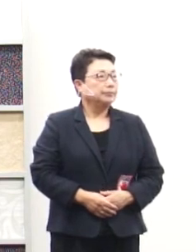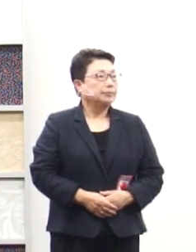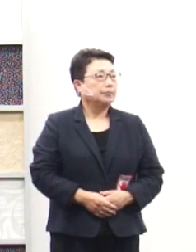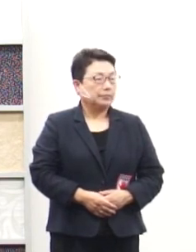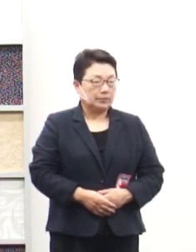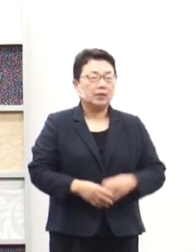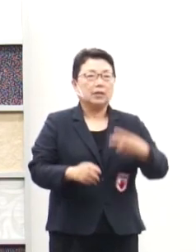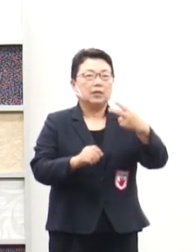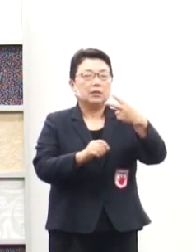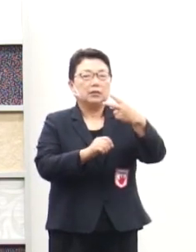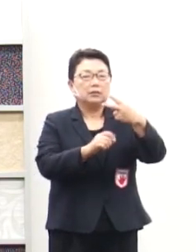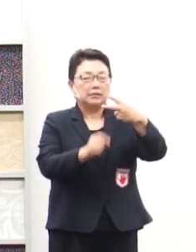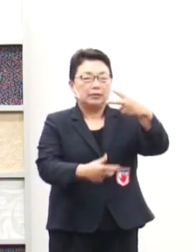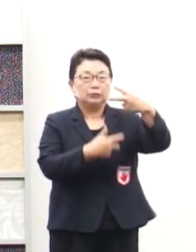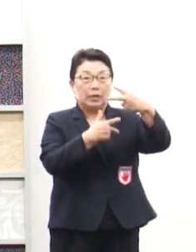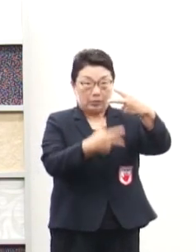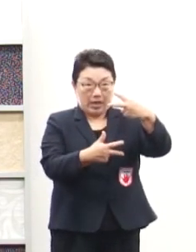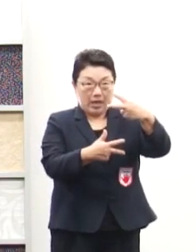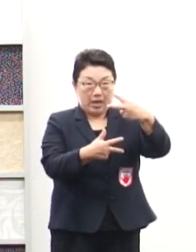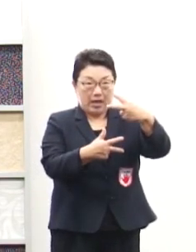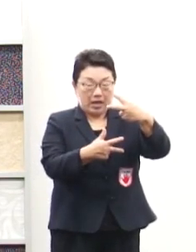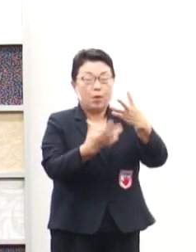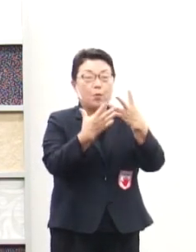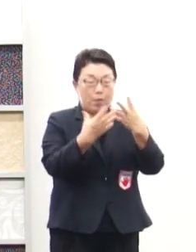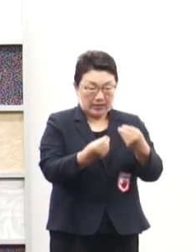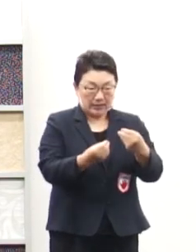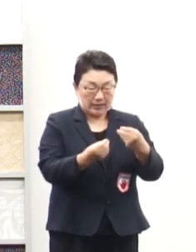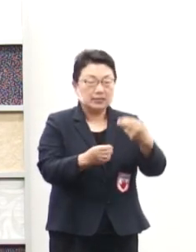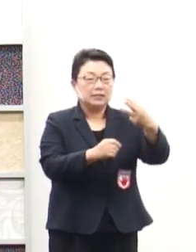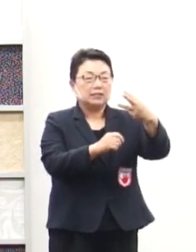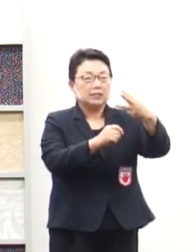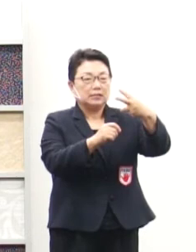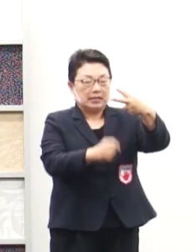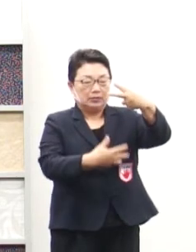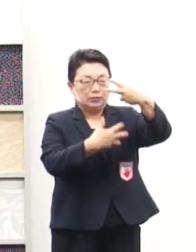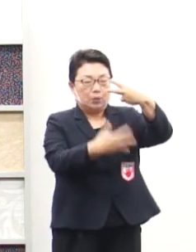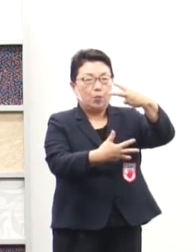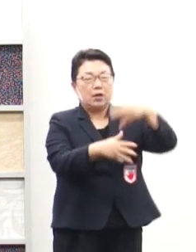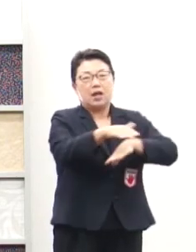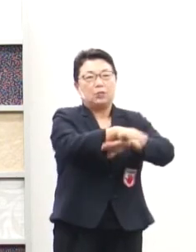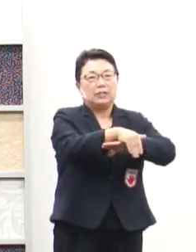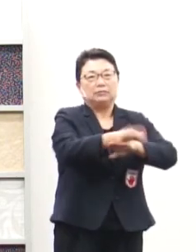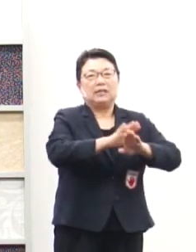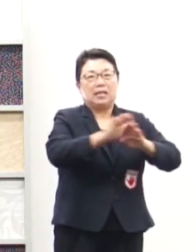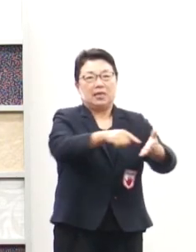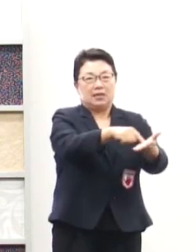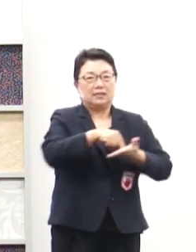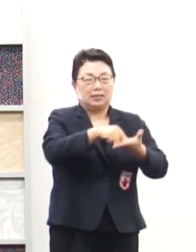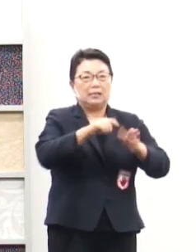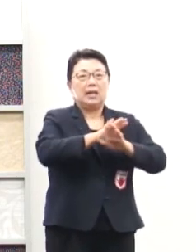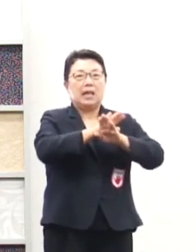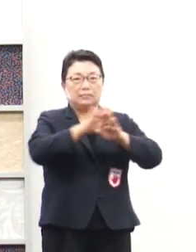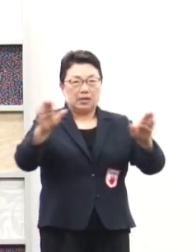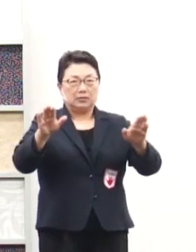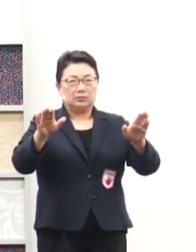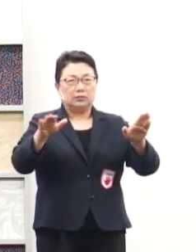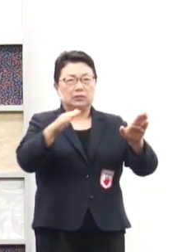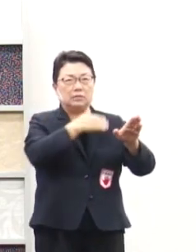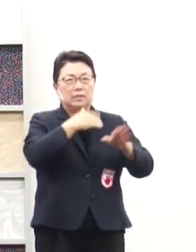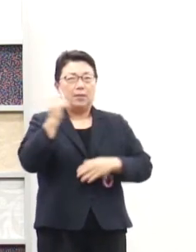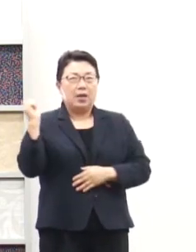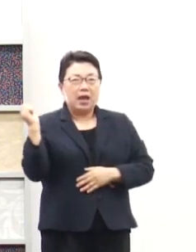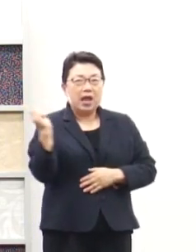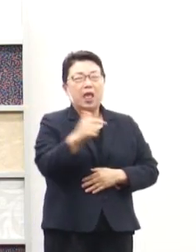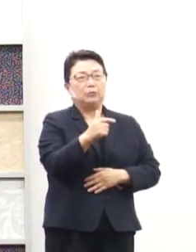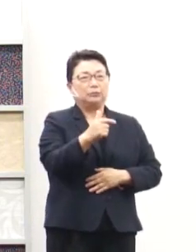7日までが要請 で8日から受付を開始いたします。でできる限り早くということは考え